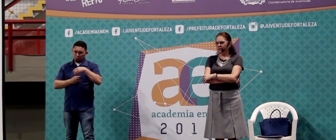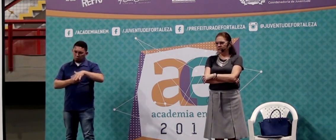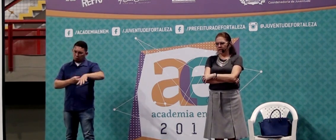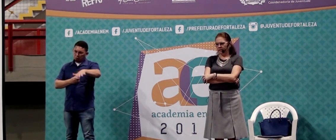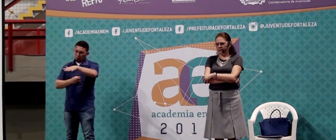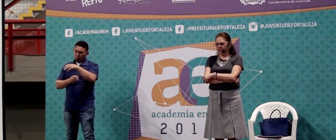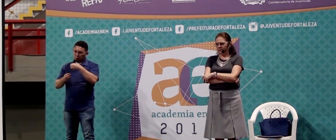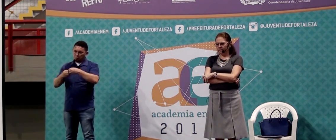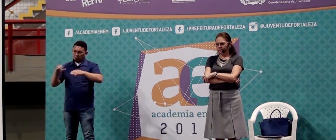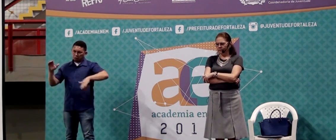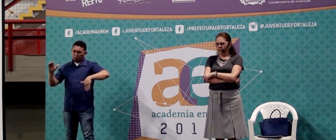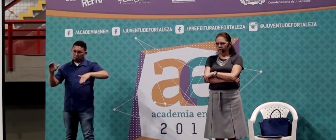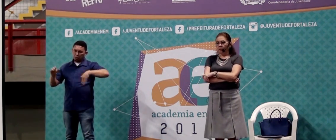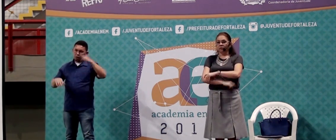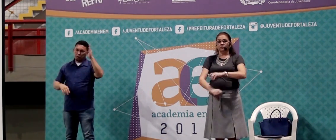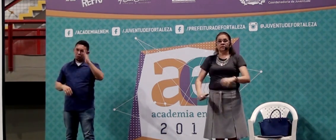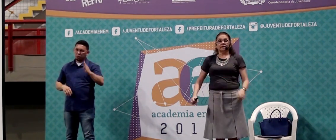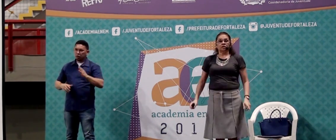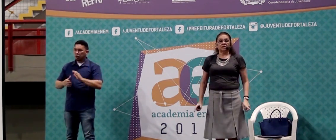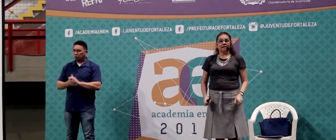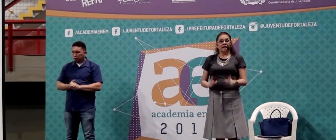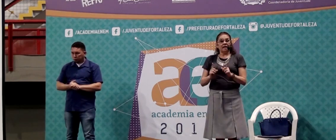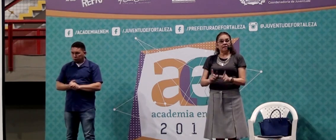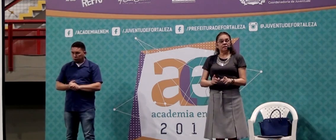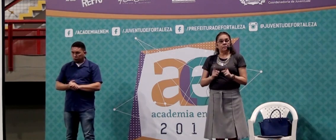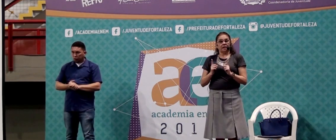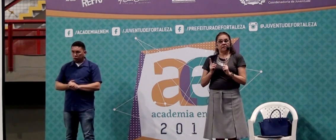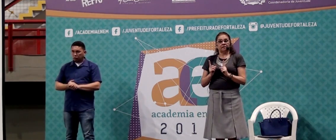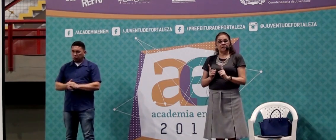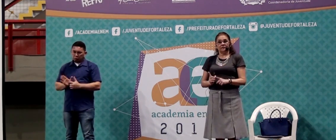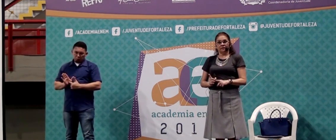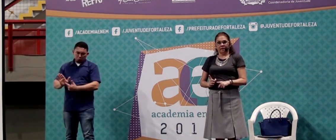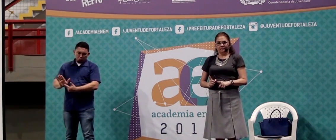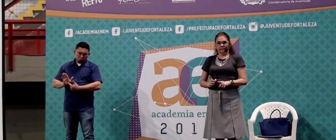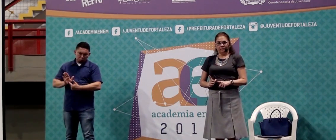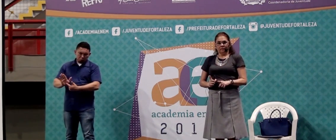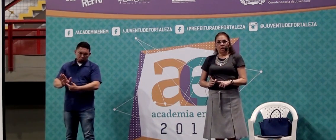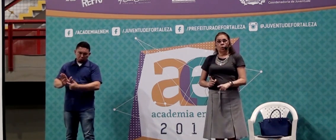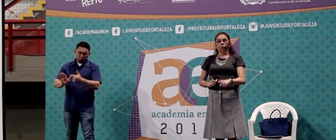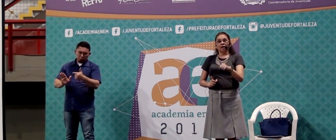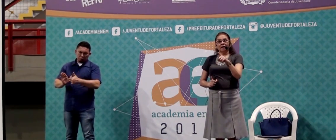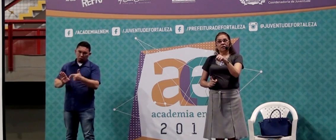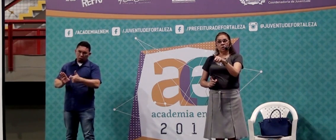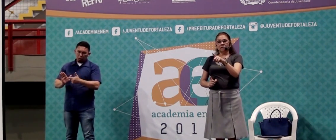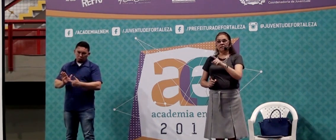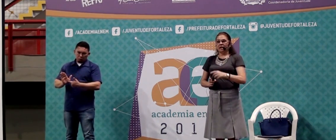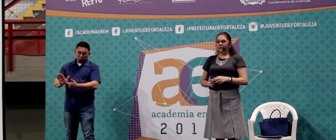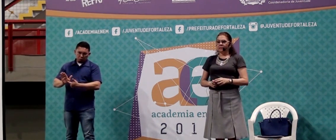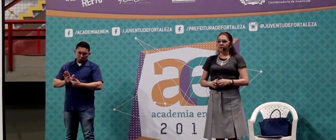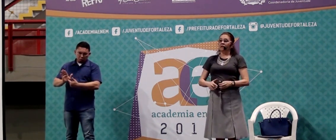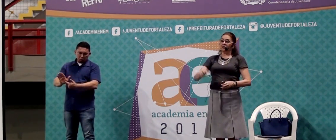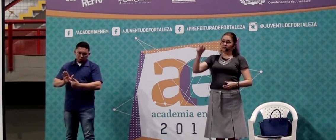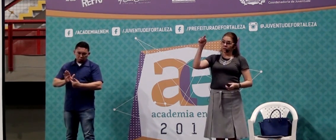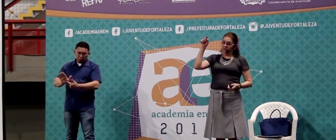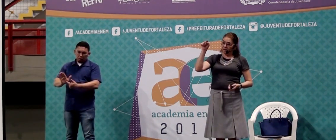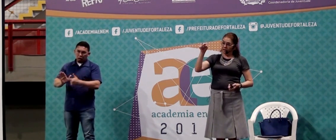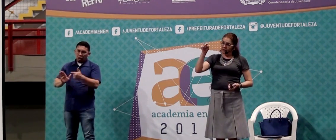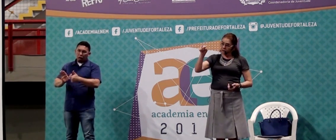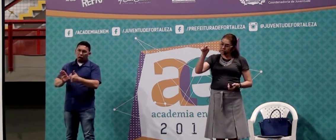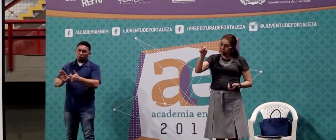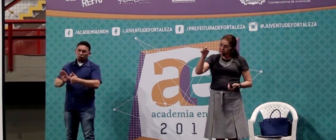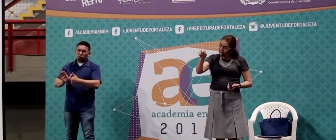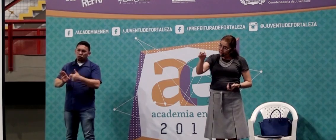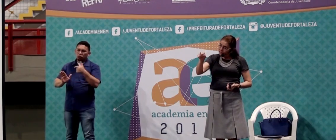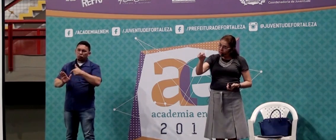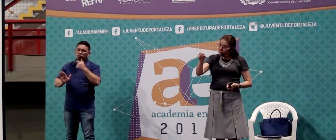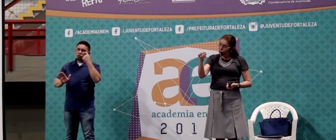litorâneas brasileiras. Quando você diz é expressiva, o leitor sabe que você